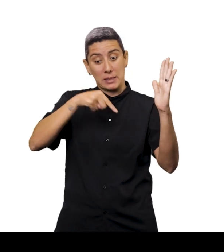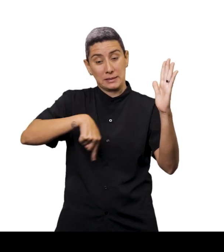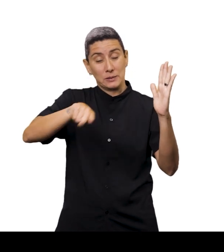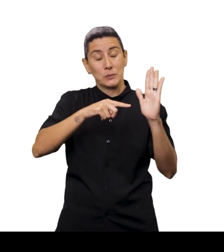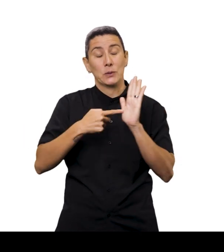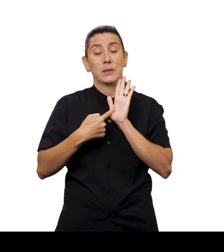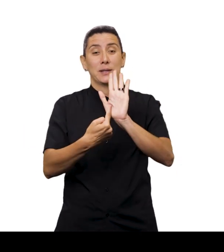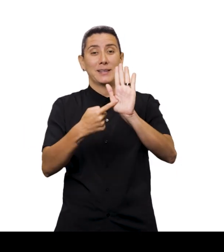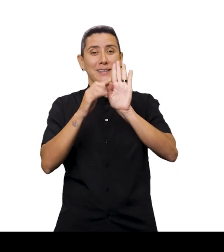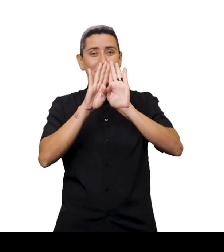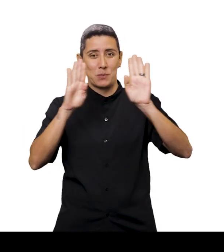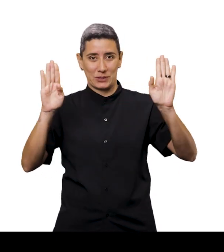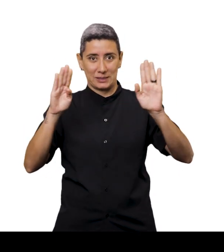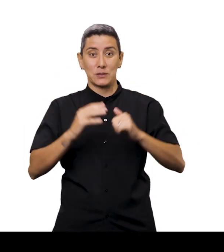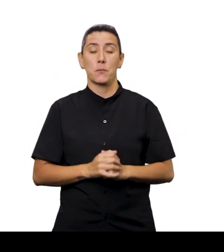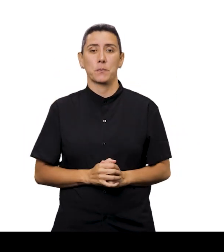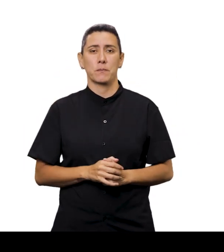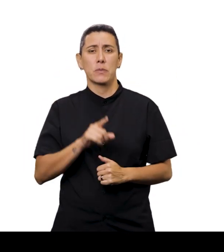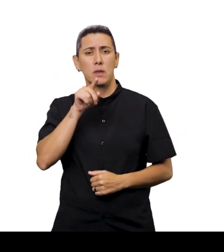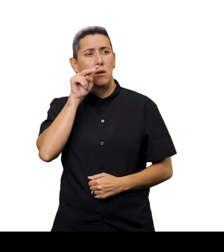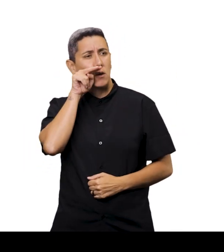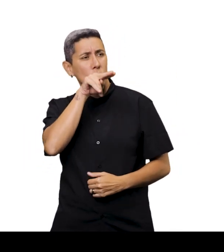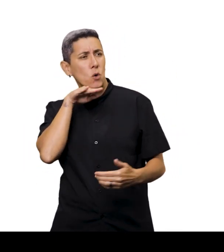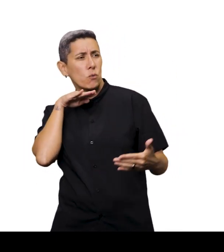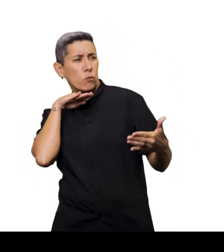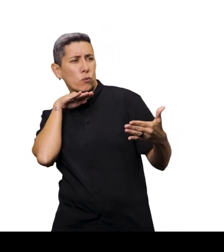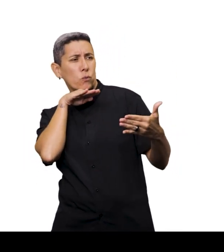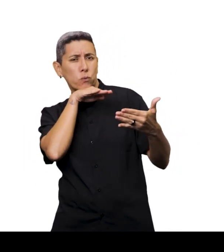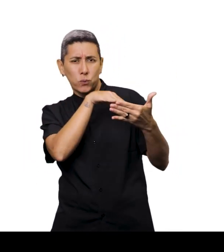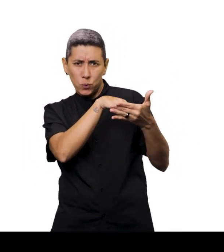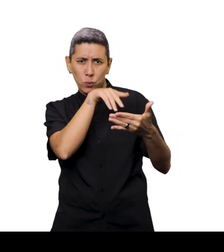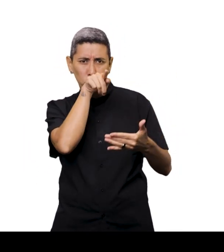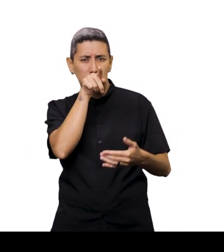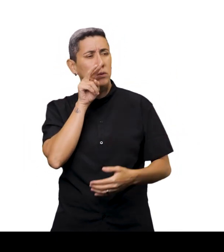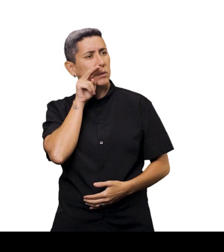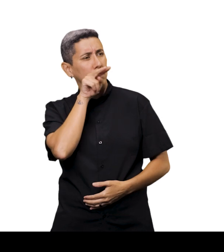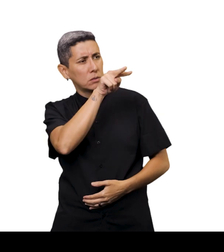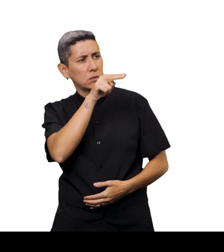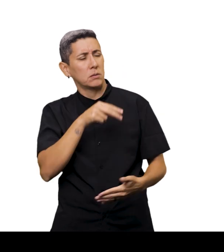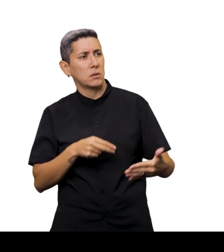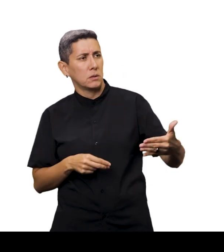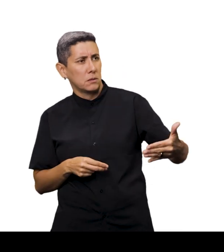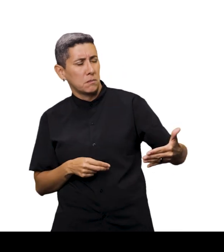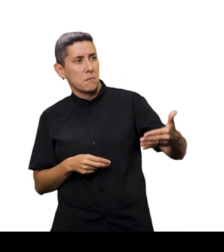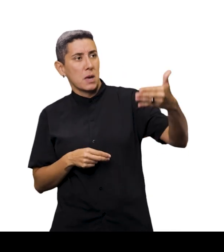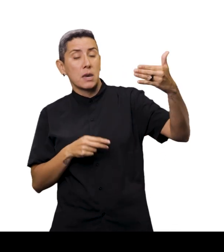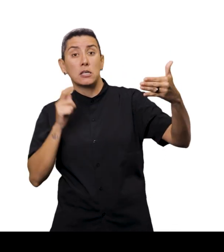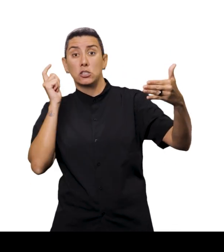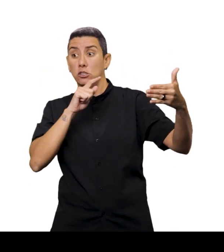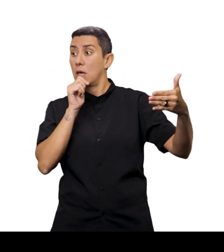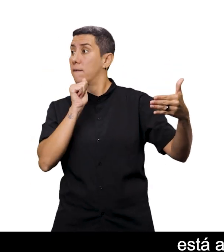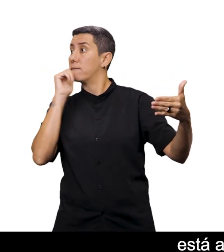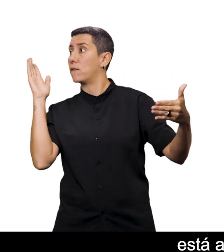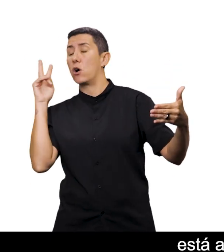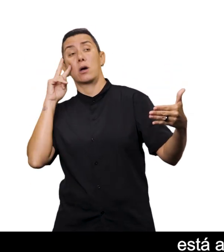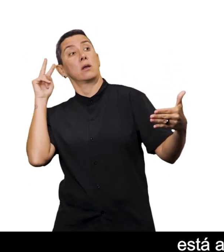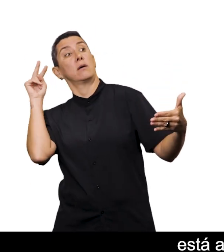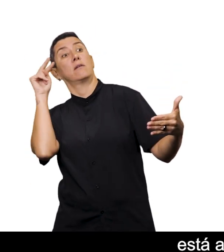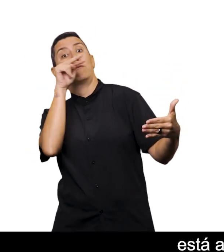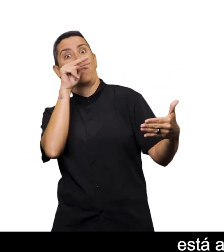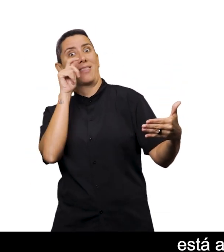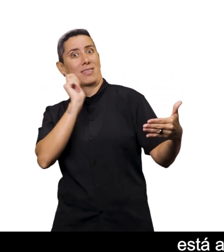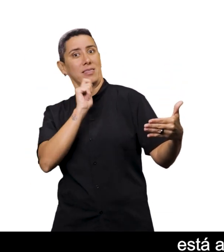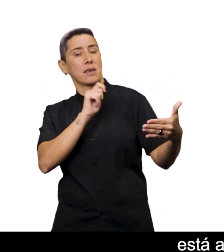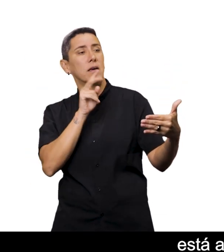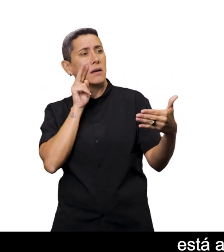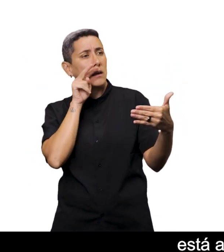próprias artistas durante a montagem da exposição. Ao fundo da sala, à esquerda de quem entra, está a